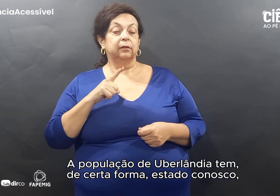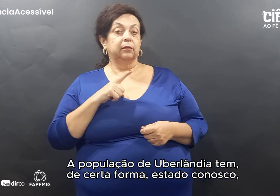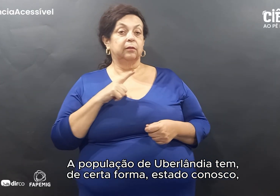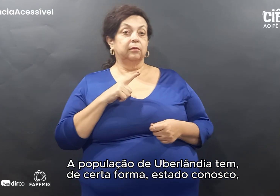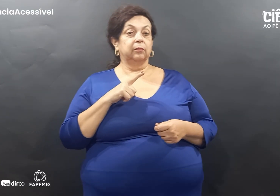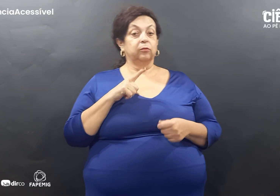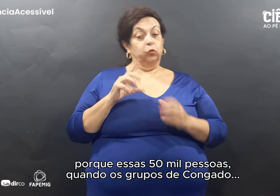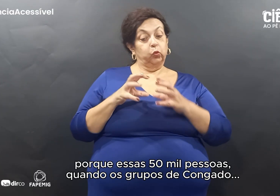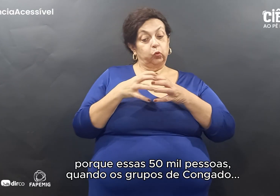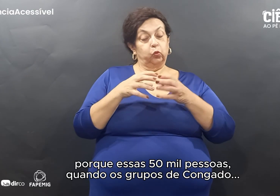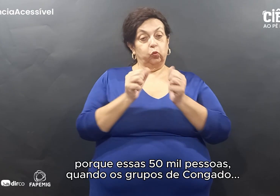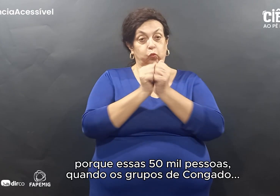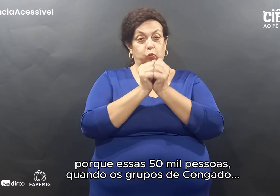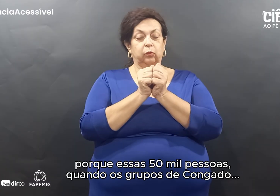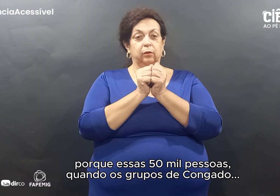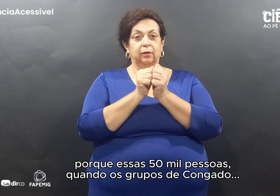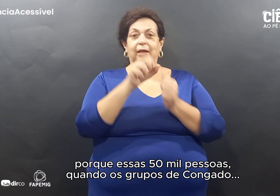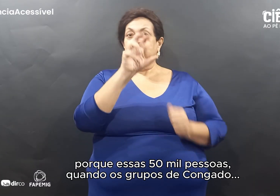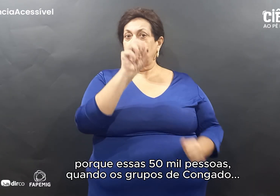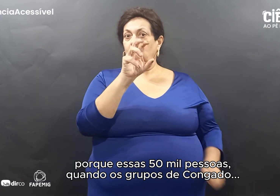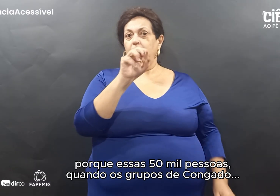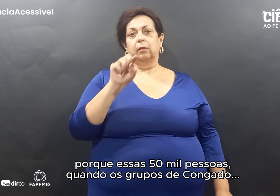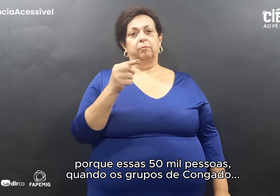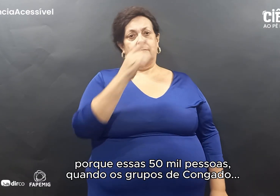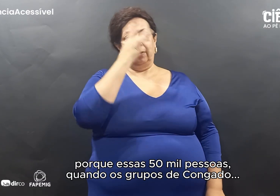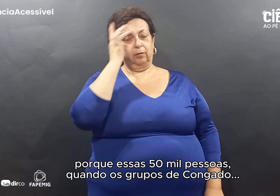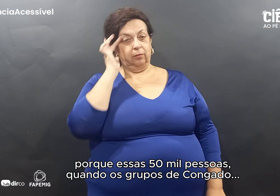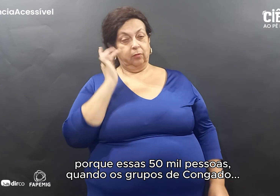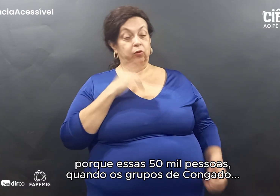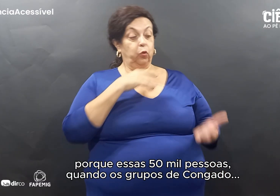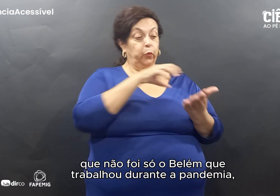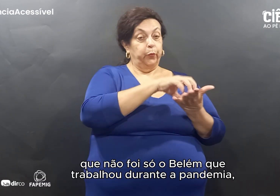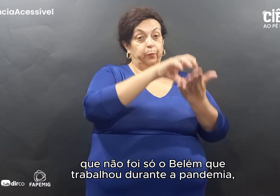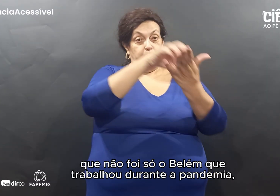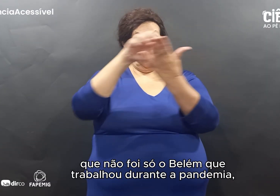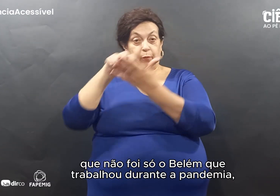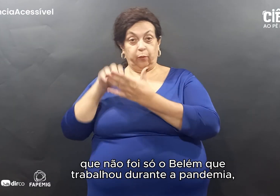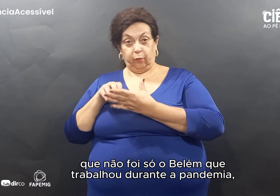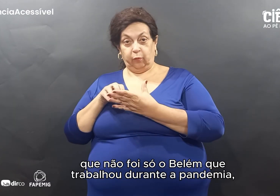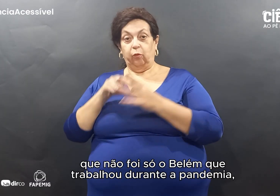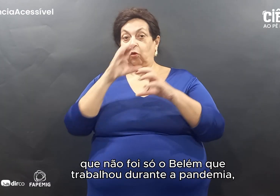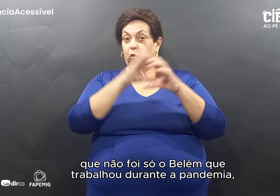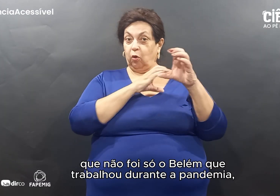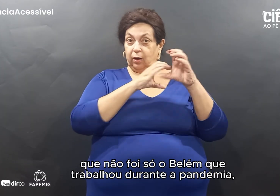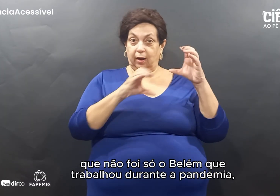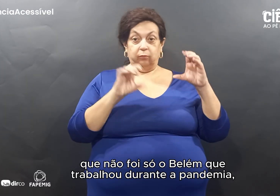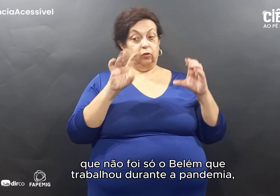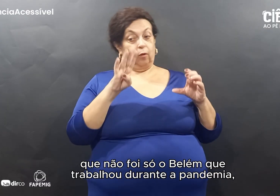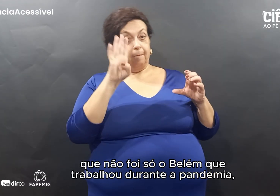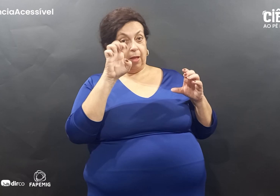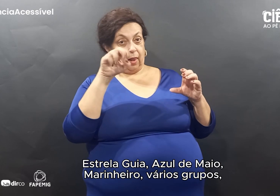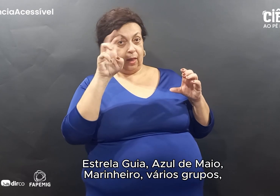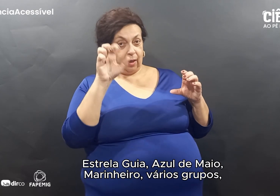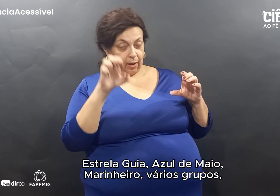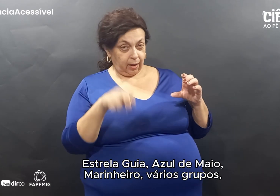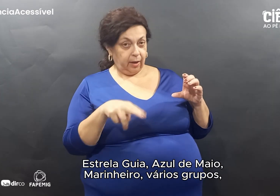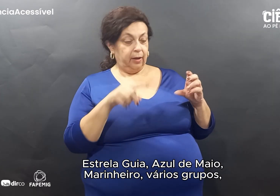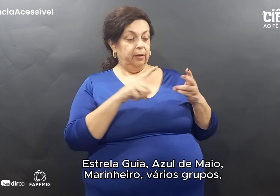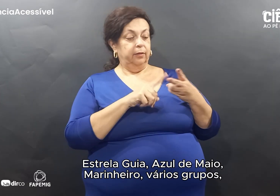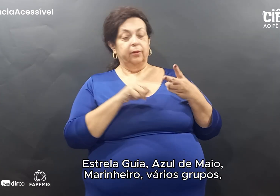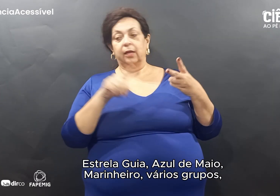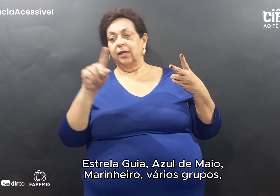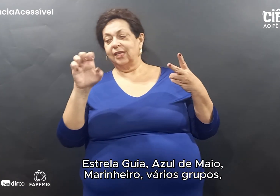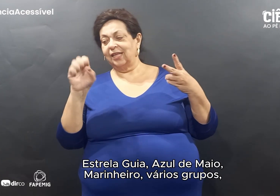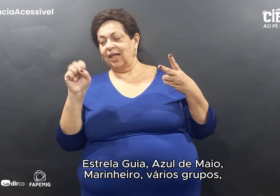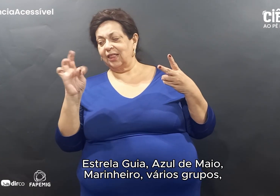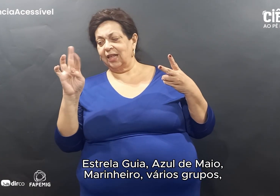estado conosco, porque essas 50 mil pessoas, quando os grupos de congado, que não foi só o Belém que trabalhou durante a pandemia, Estrela Guia,